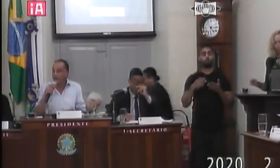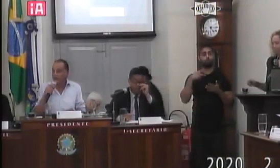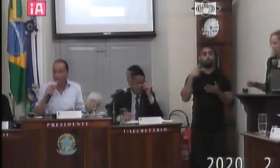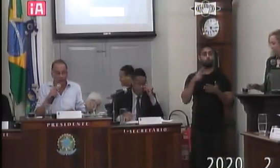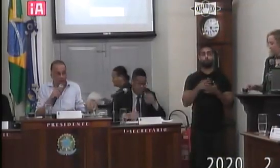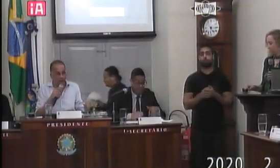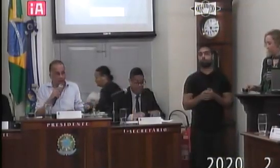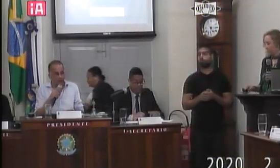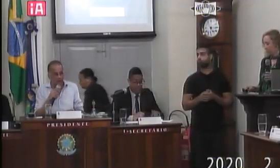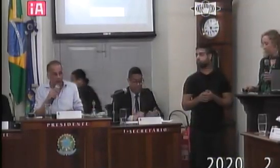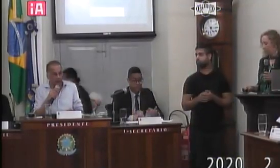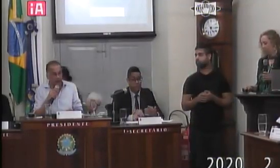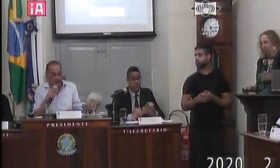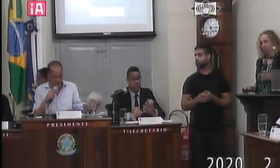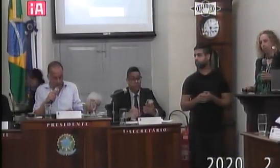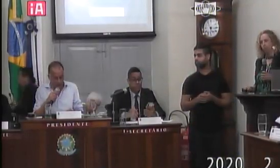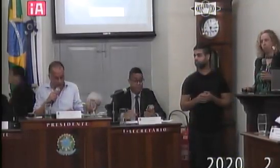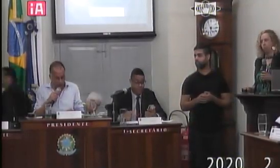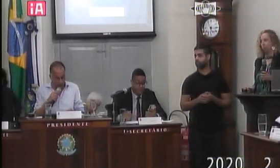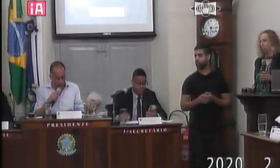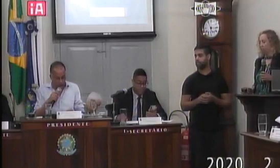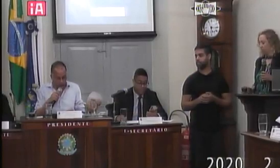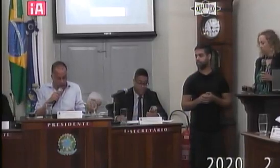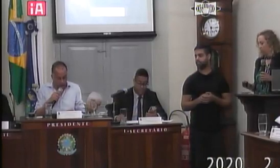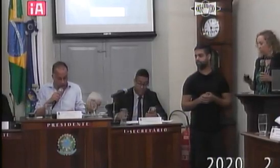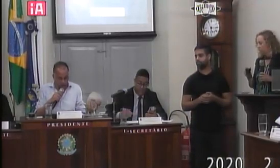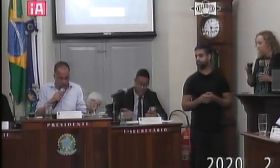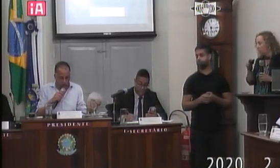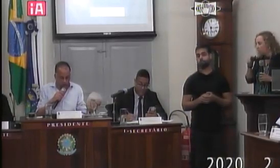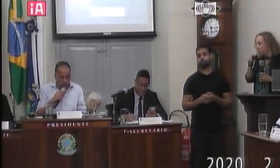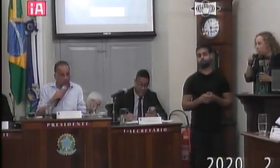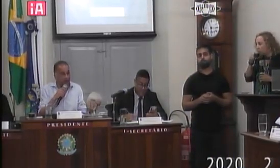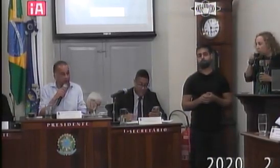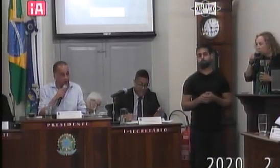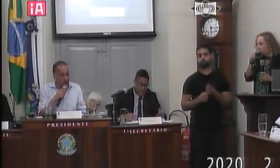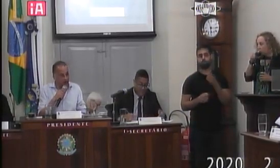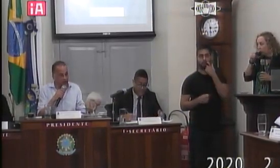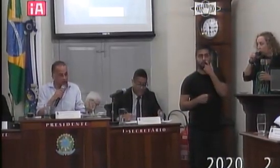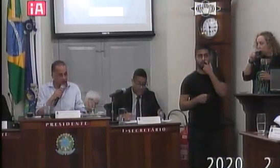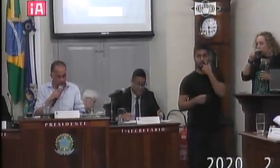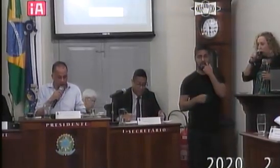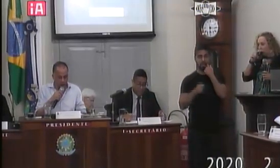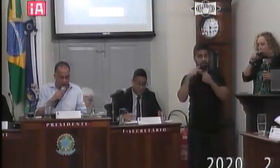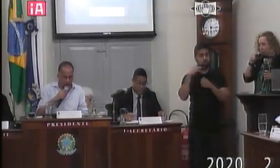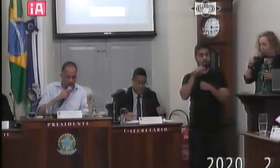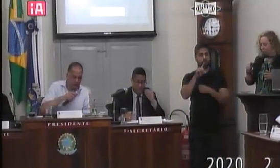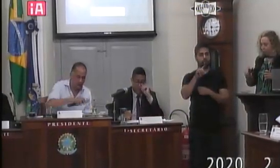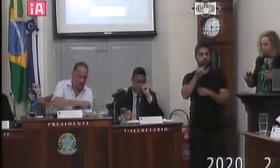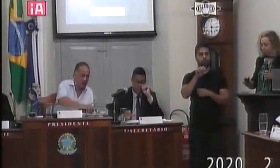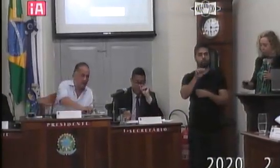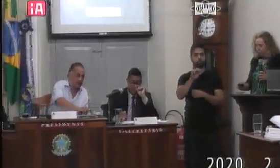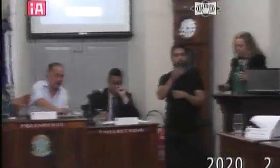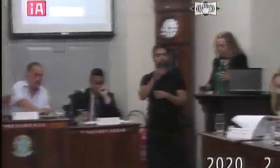vereador, Silvio não está, doutor Saulo não está, vereador David Nogueira.